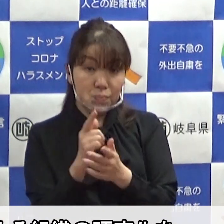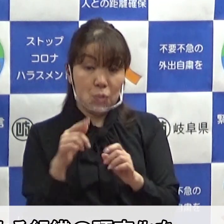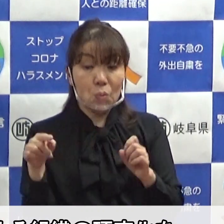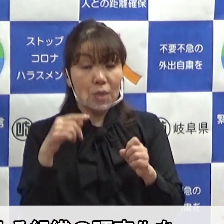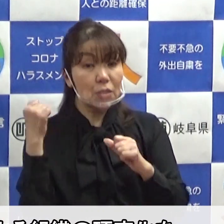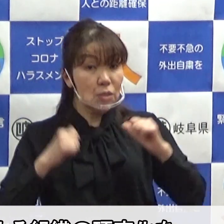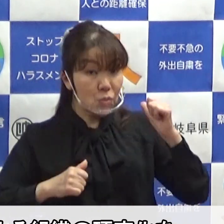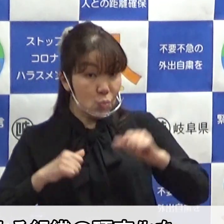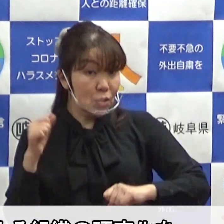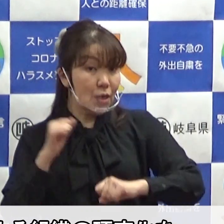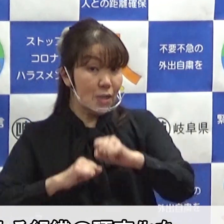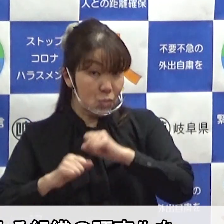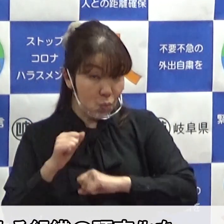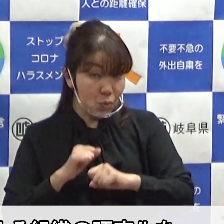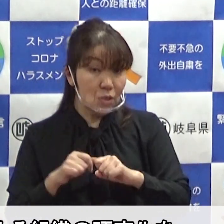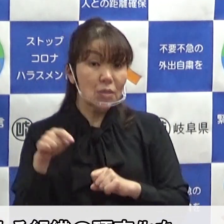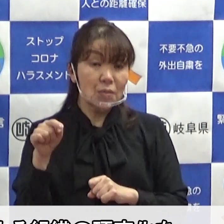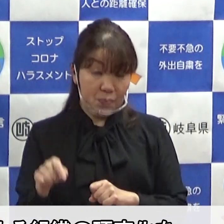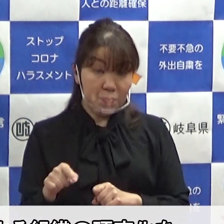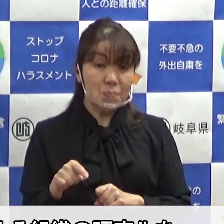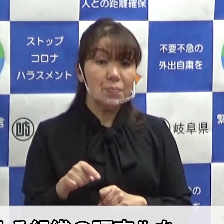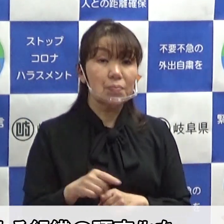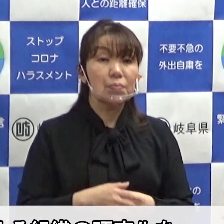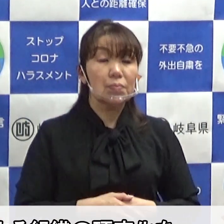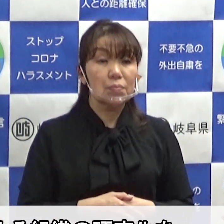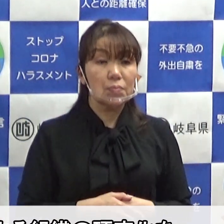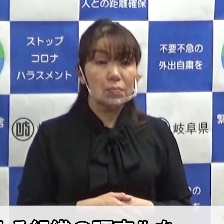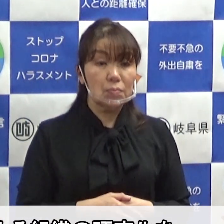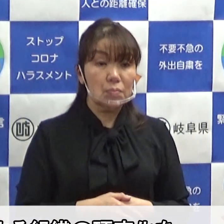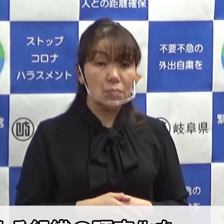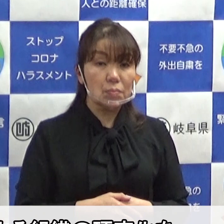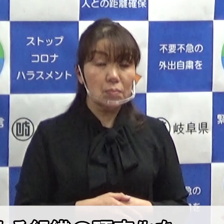にやり取り、全庁横断的にやり取りしながら、